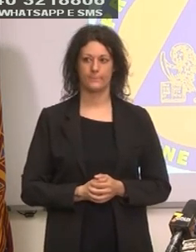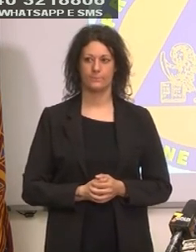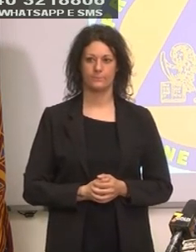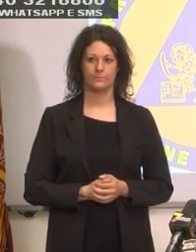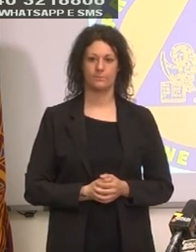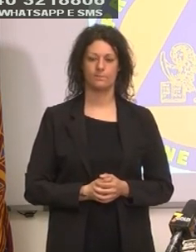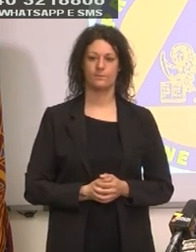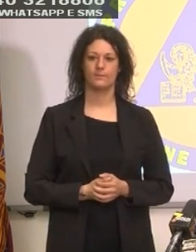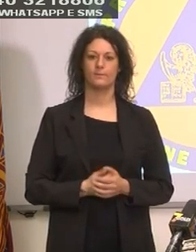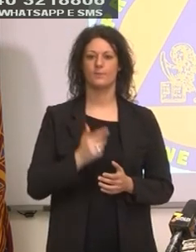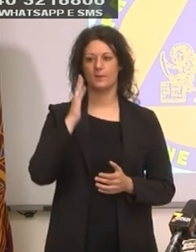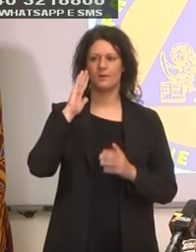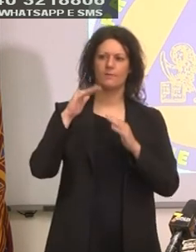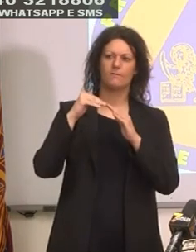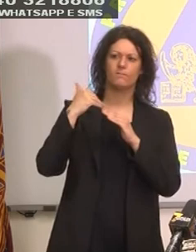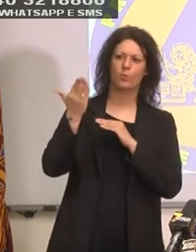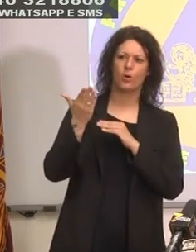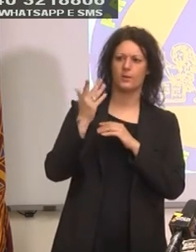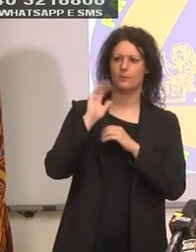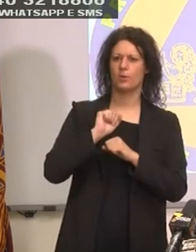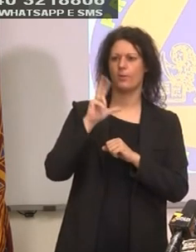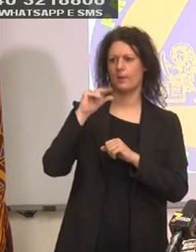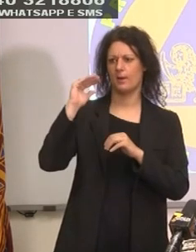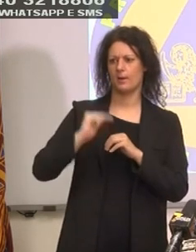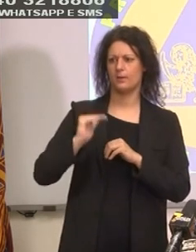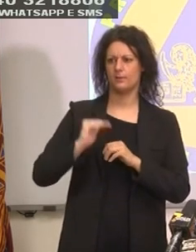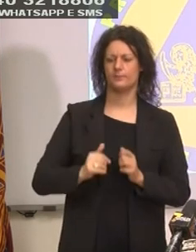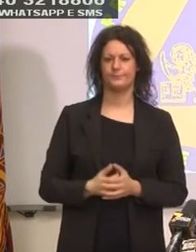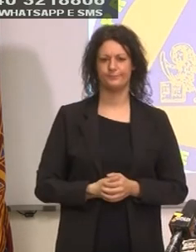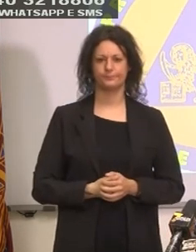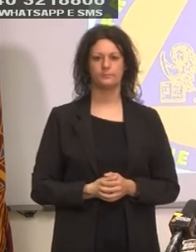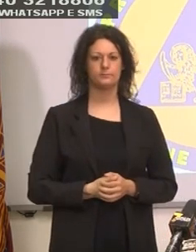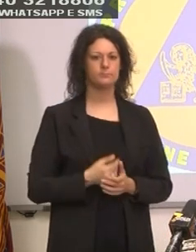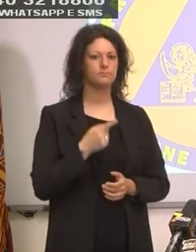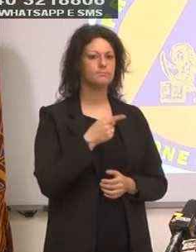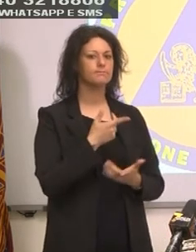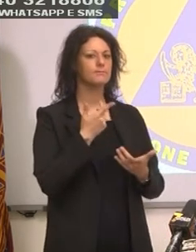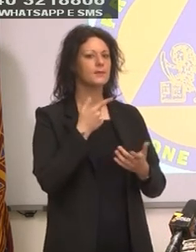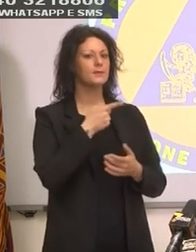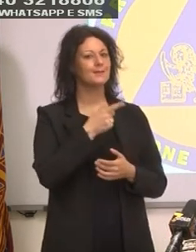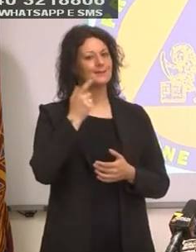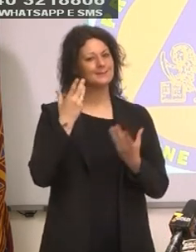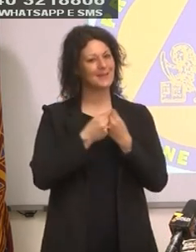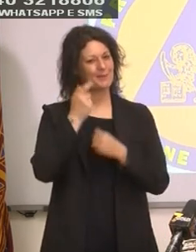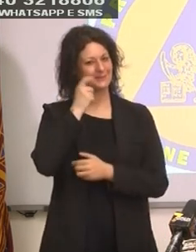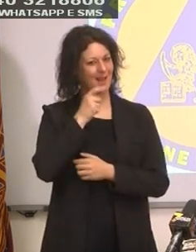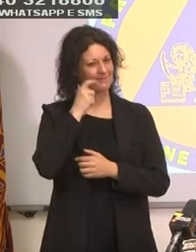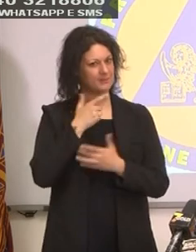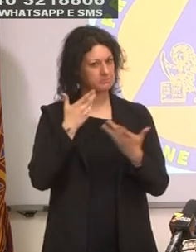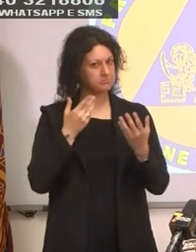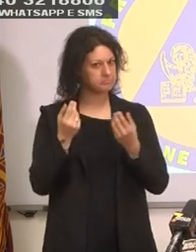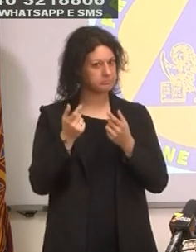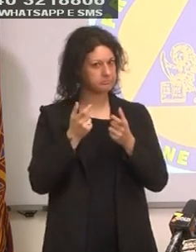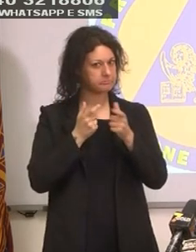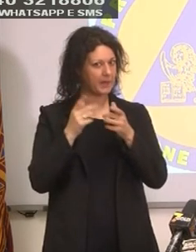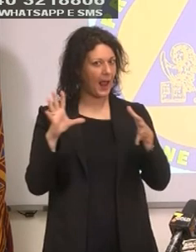parlano, grazie. Ha parlato anche di alleanze con Salvini, cioè l'ipotesi che lista Zaia e Lega